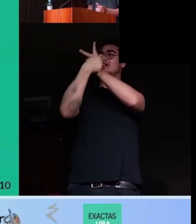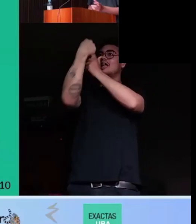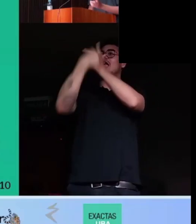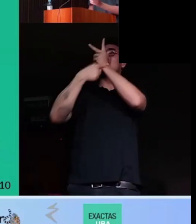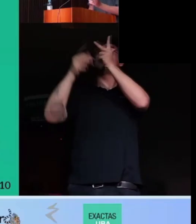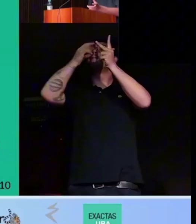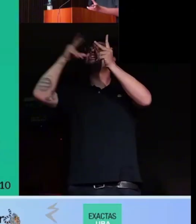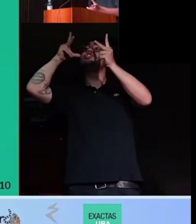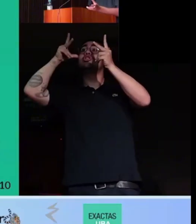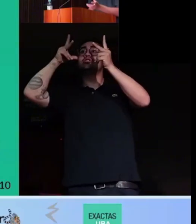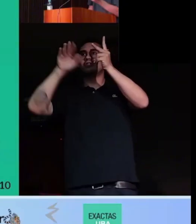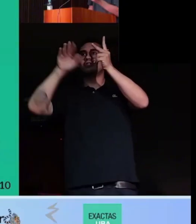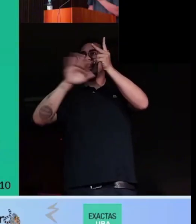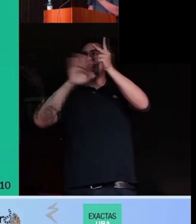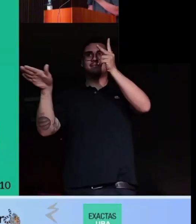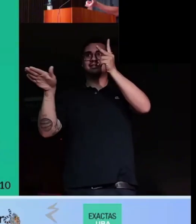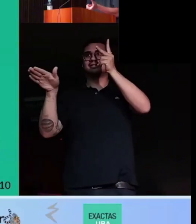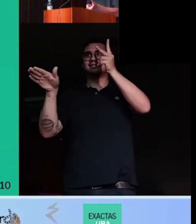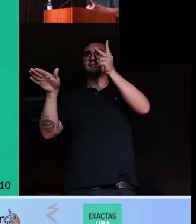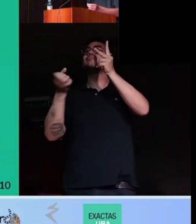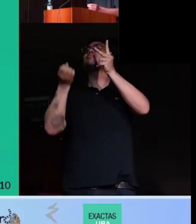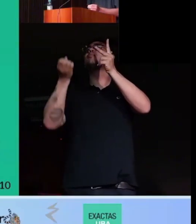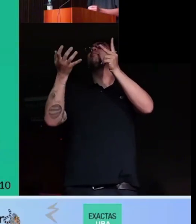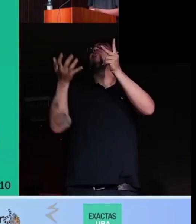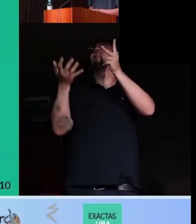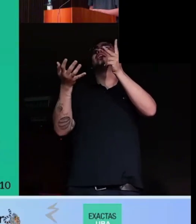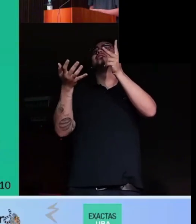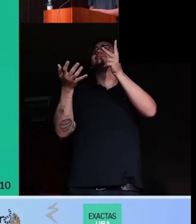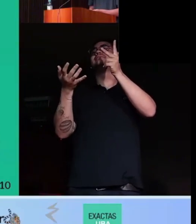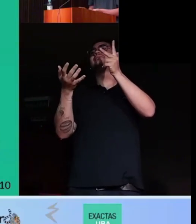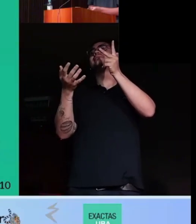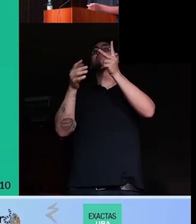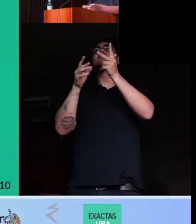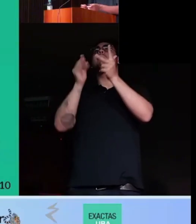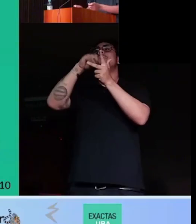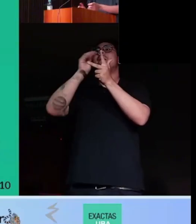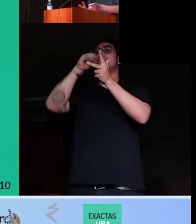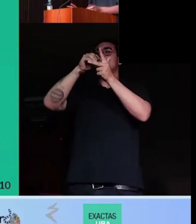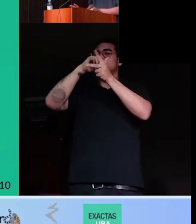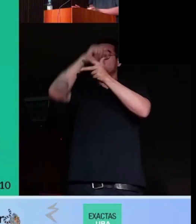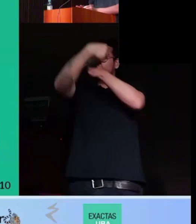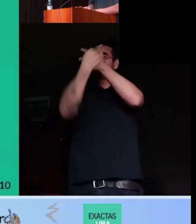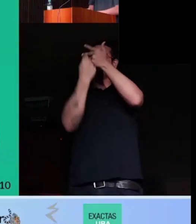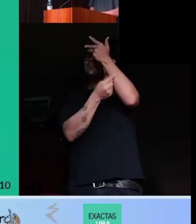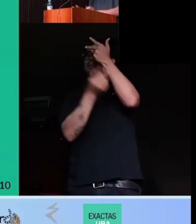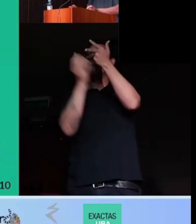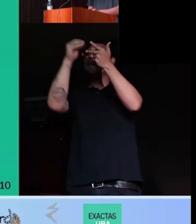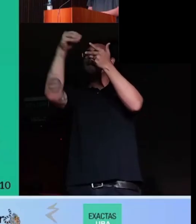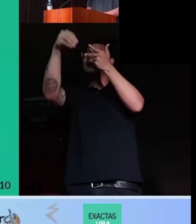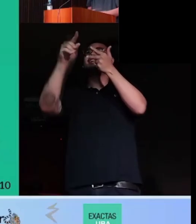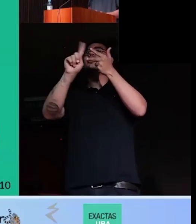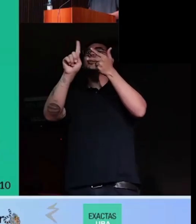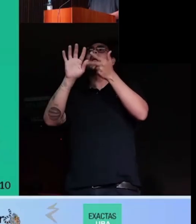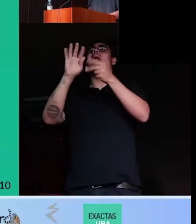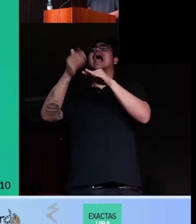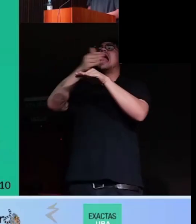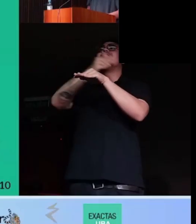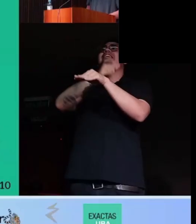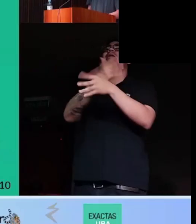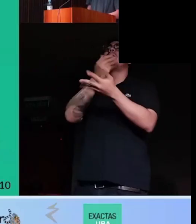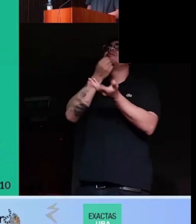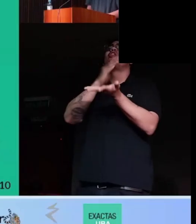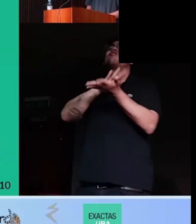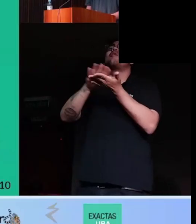Lo dejé así por predeterminado, por una cuestión de terminarla o al menos probarla, la primera